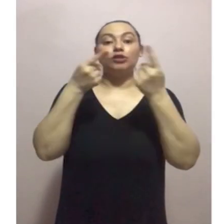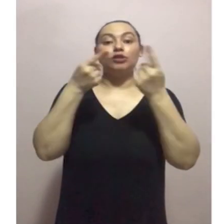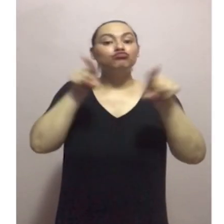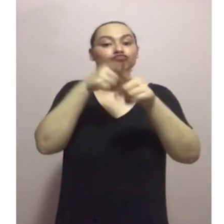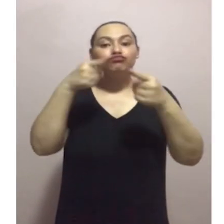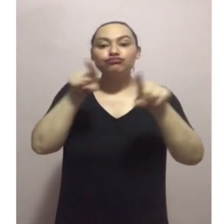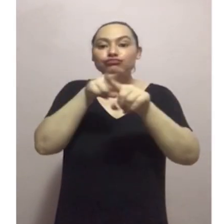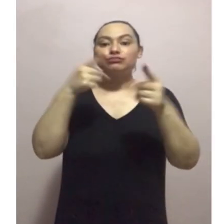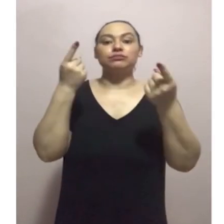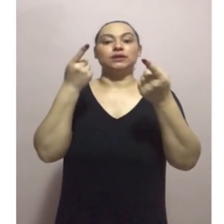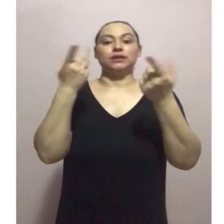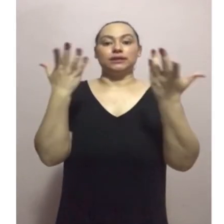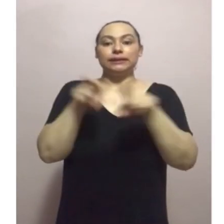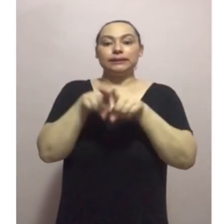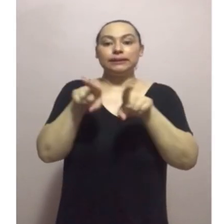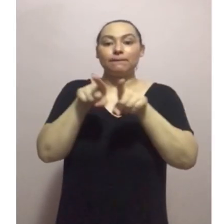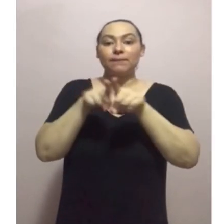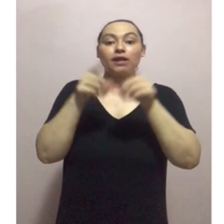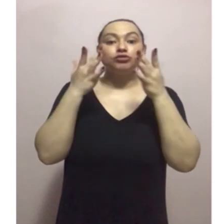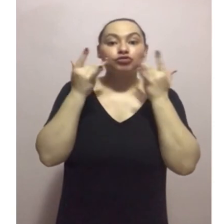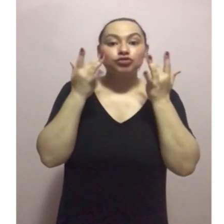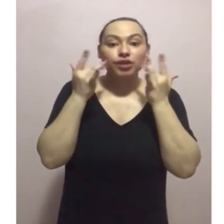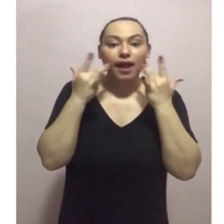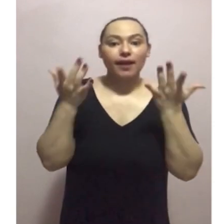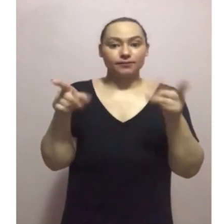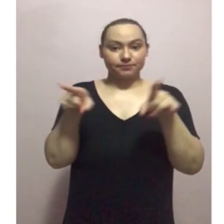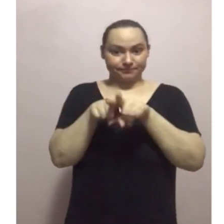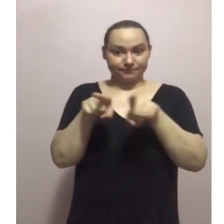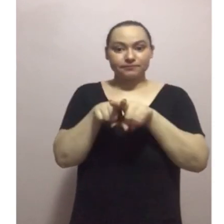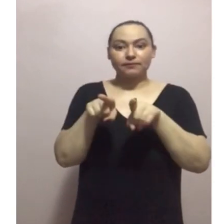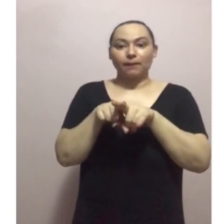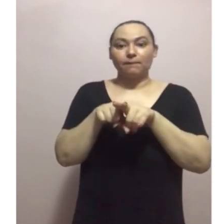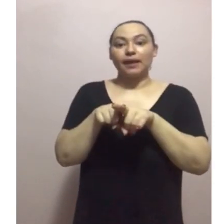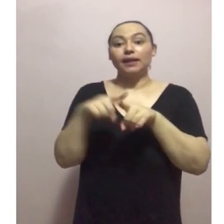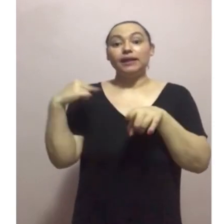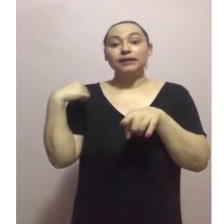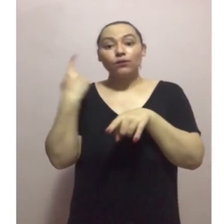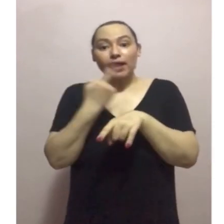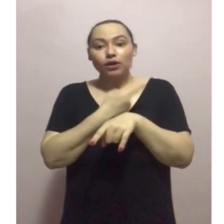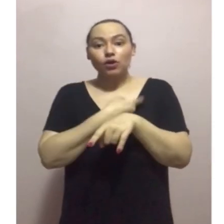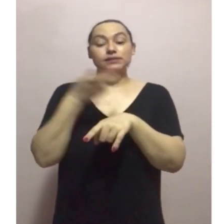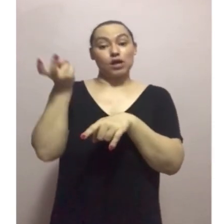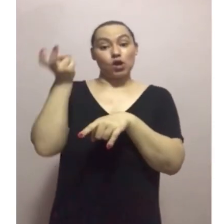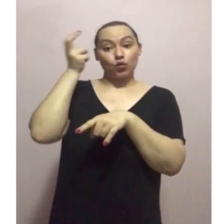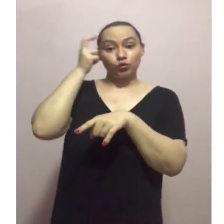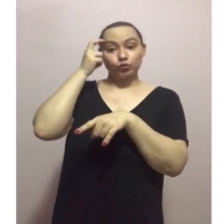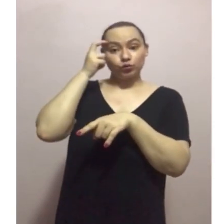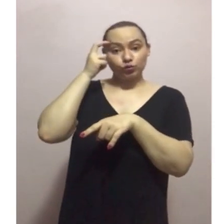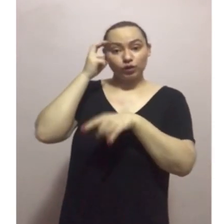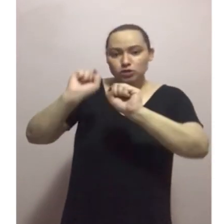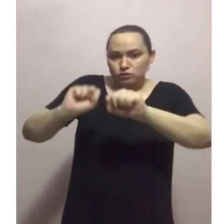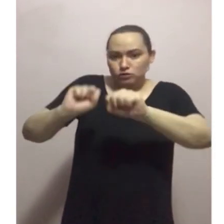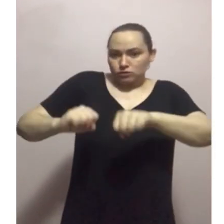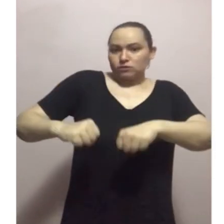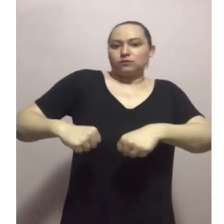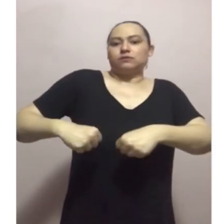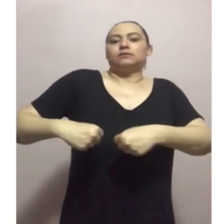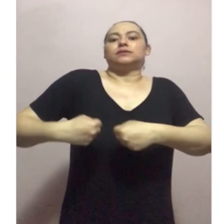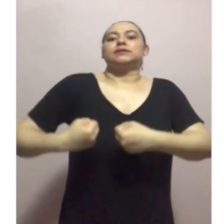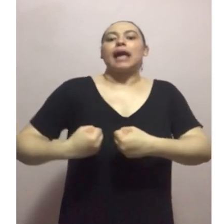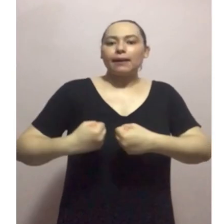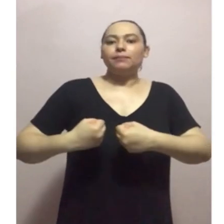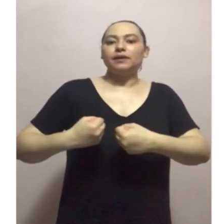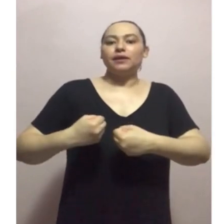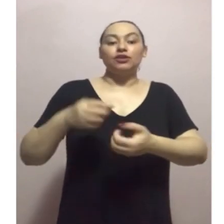as pessoas se manteram em sanidade. Então, que a nossa que a nossa cultura tem uma força maior